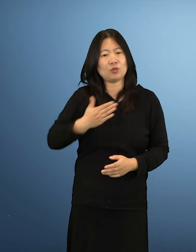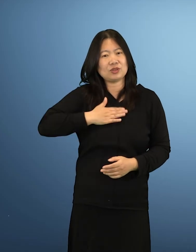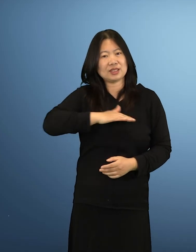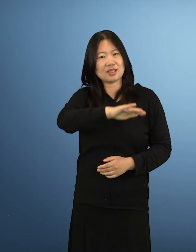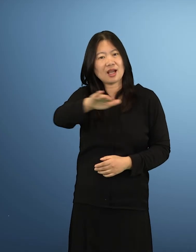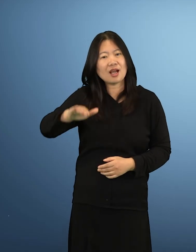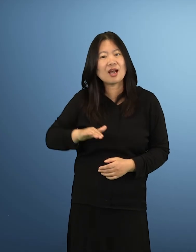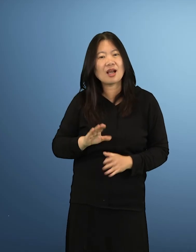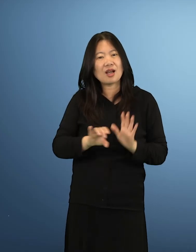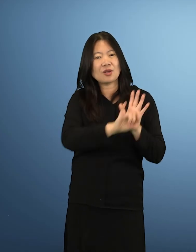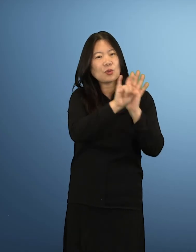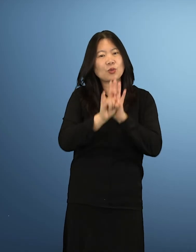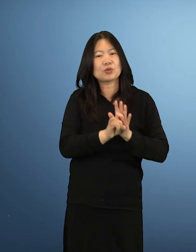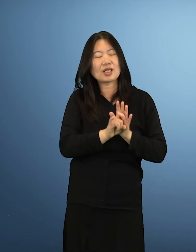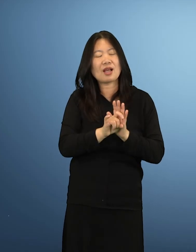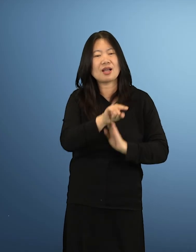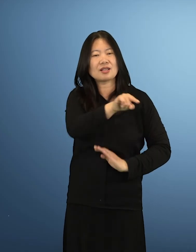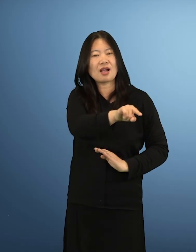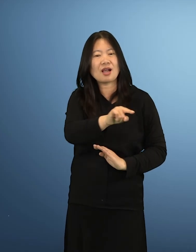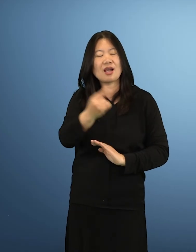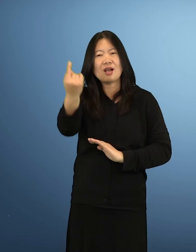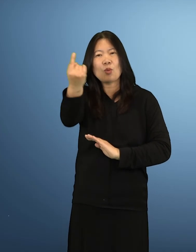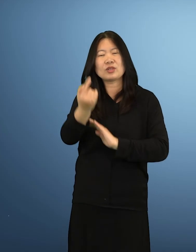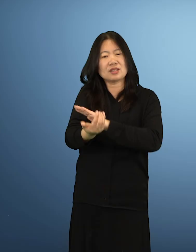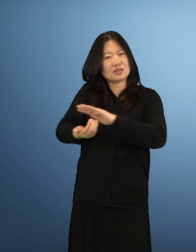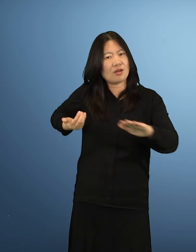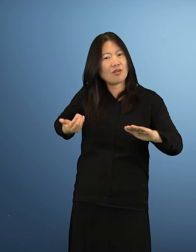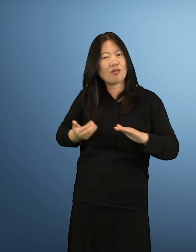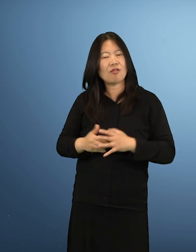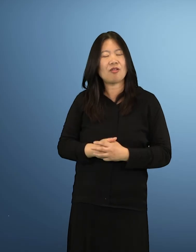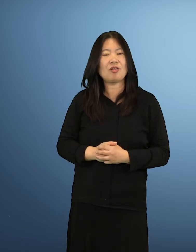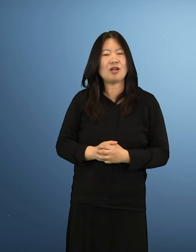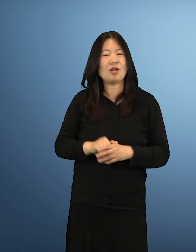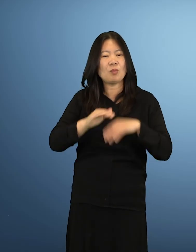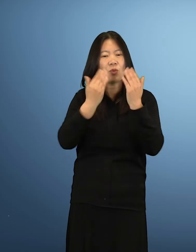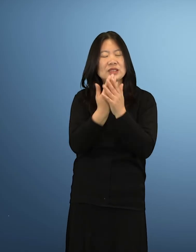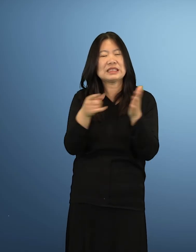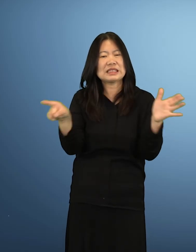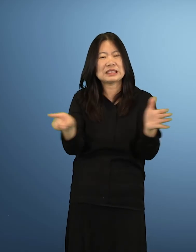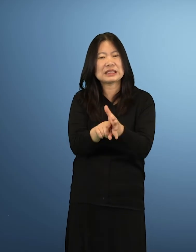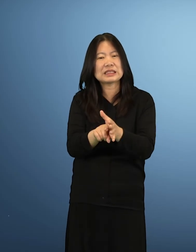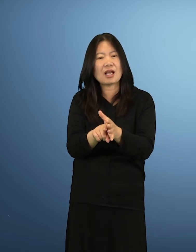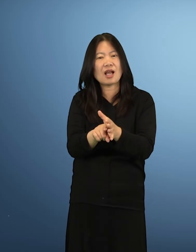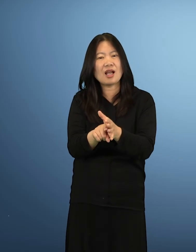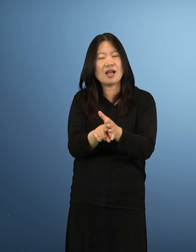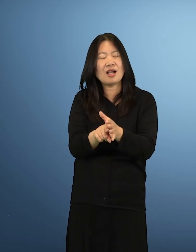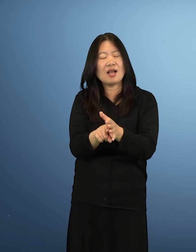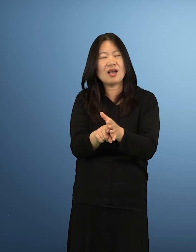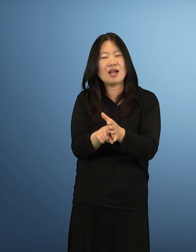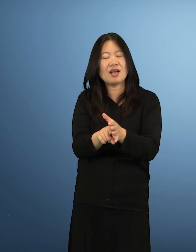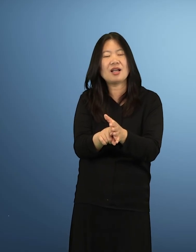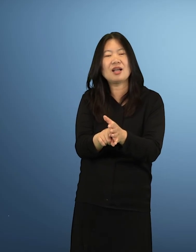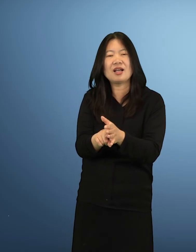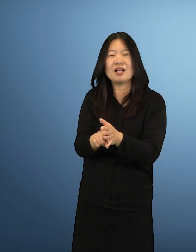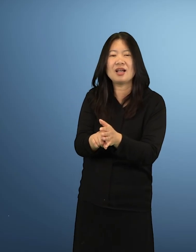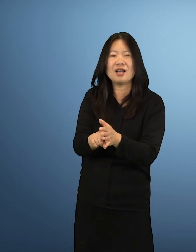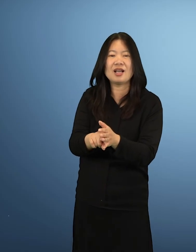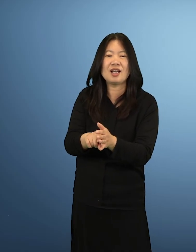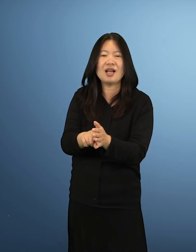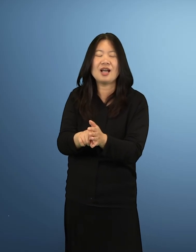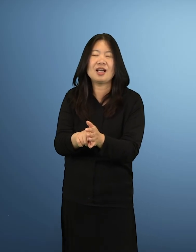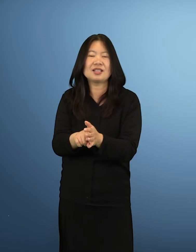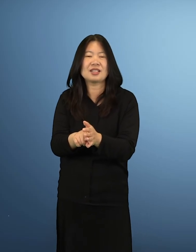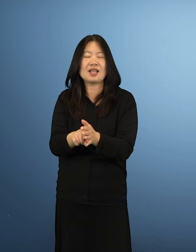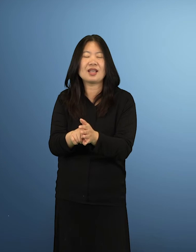우리가 이 코로나19가 오기 전에 모든 신앙의 패턴을